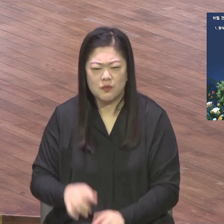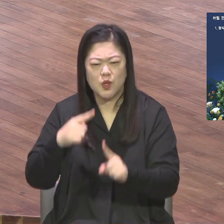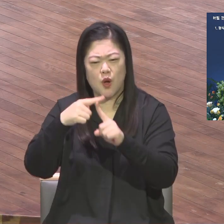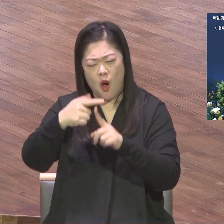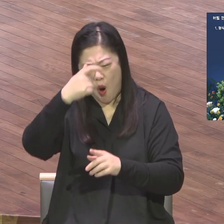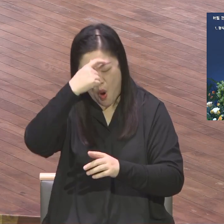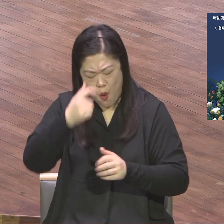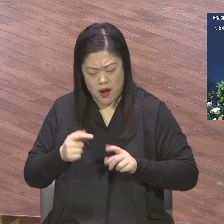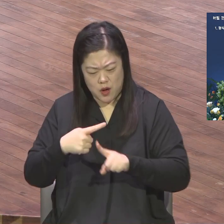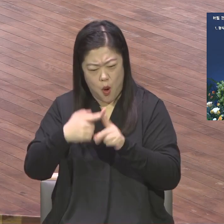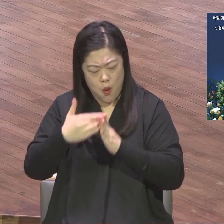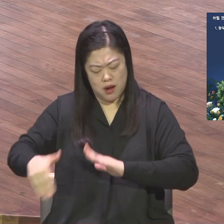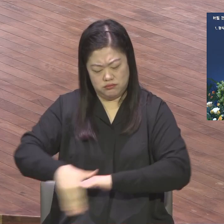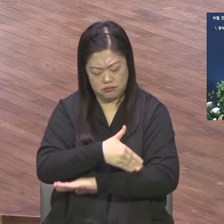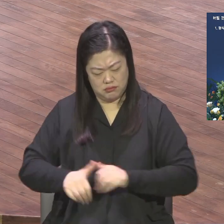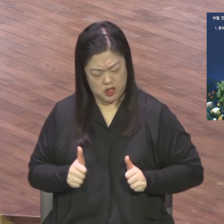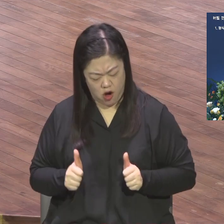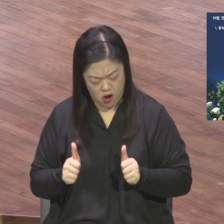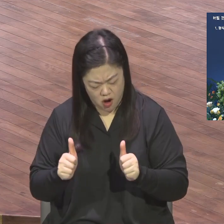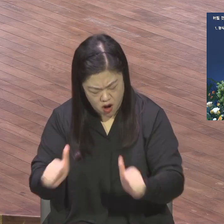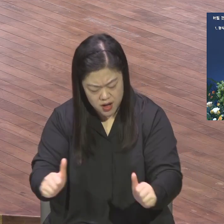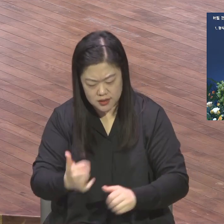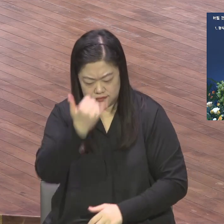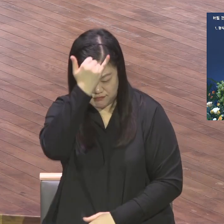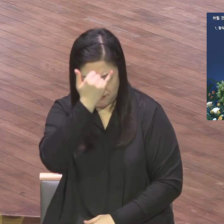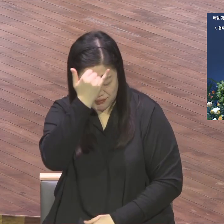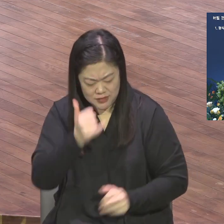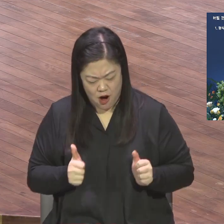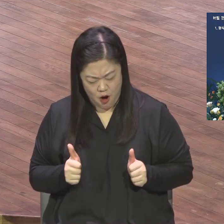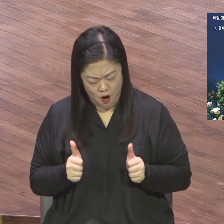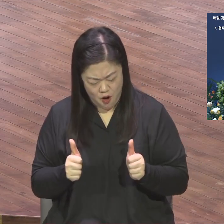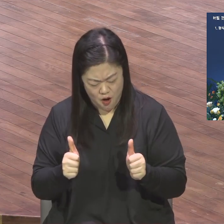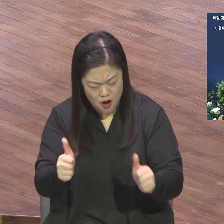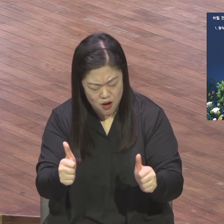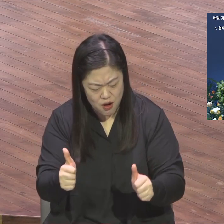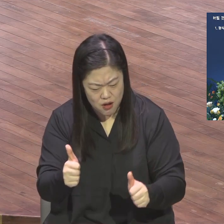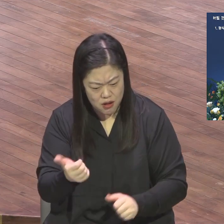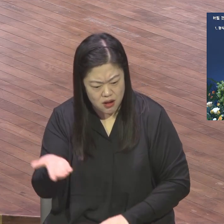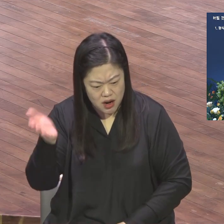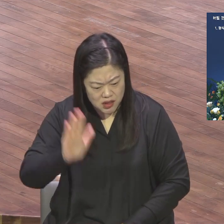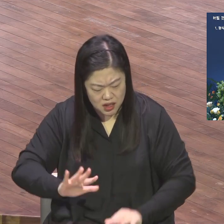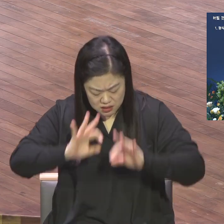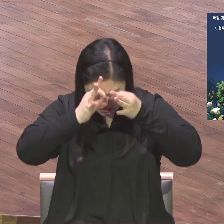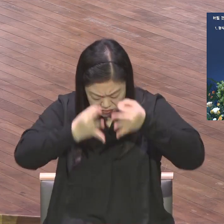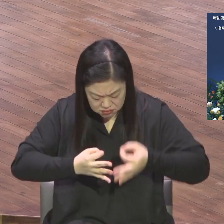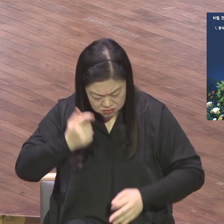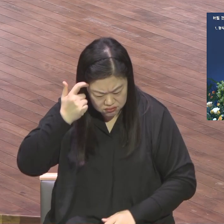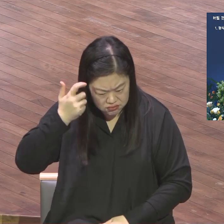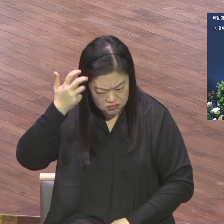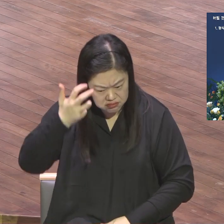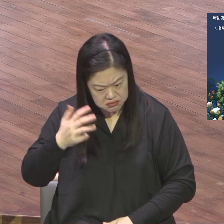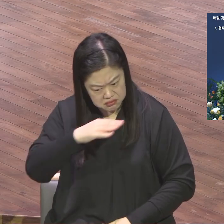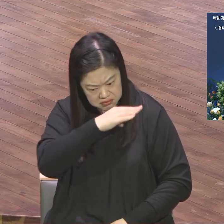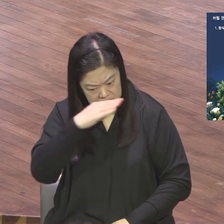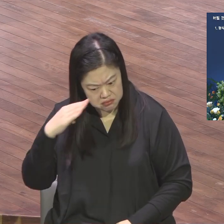힘쓰고 고행을 자초하는 사람은 자신이 얼마나 영적으로 벌거숭인지 모른다.